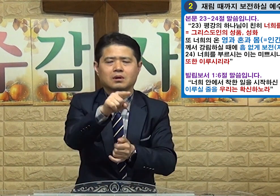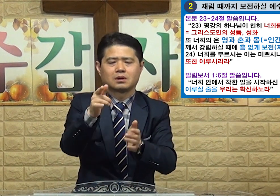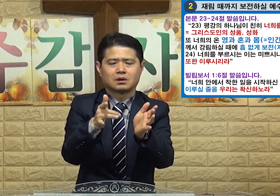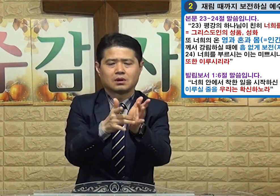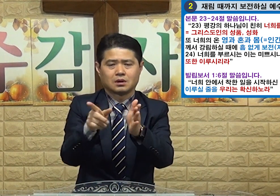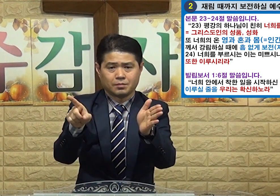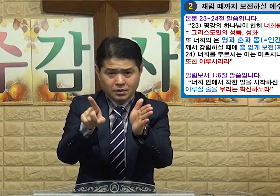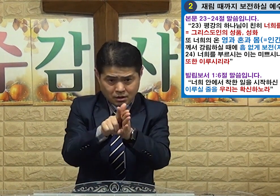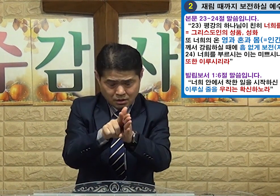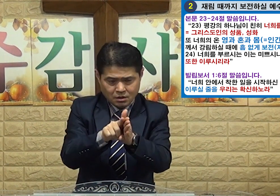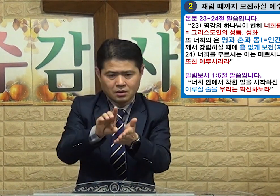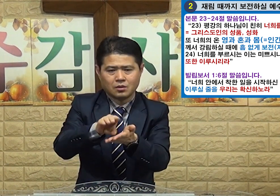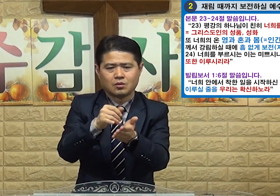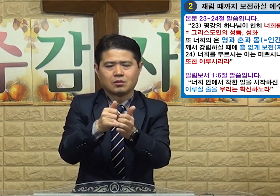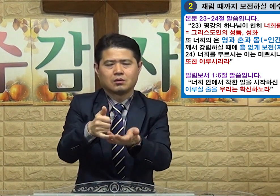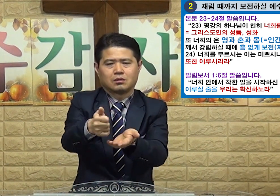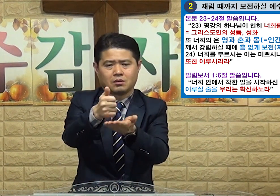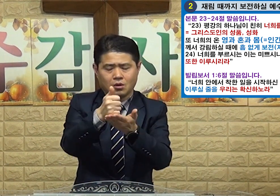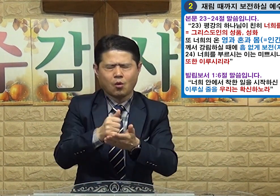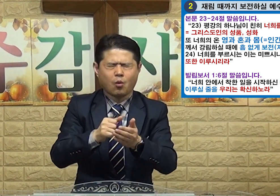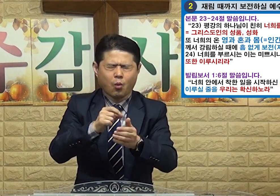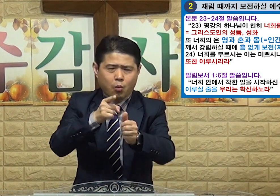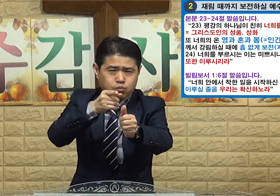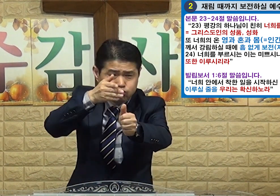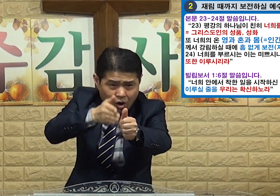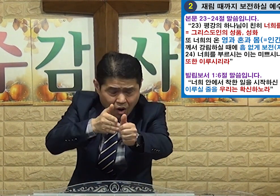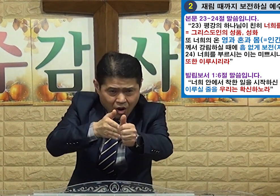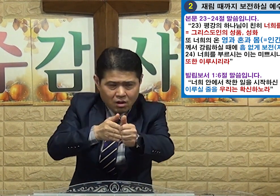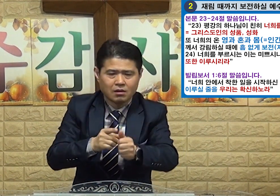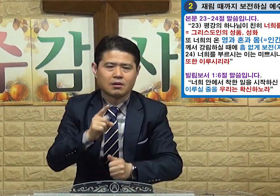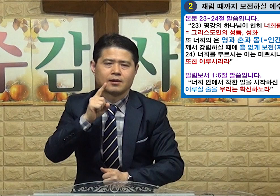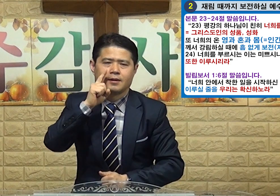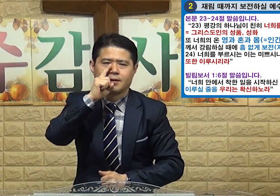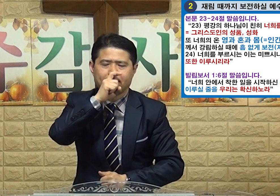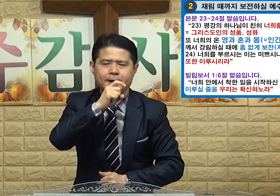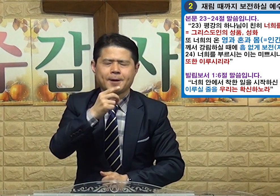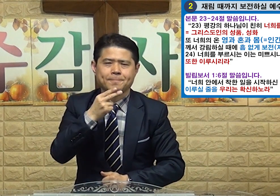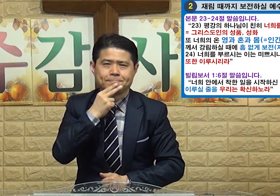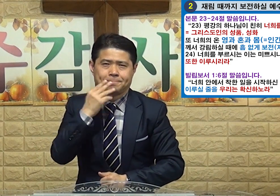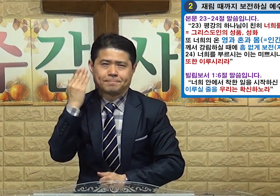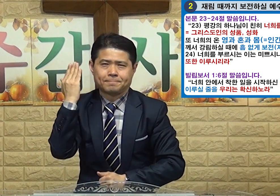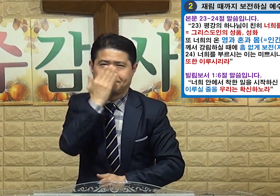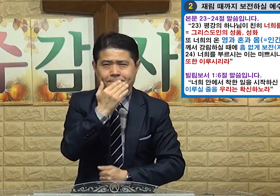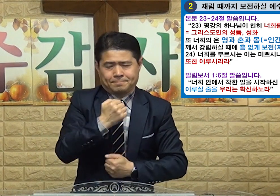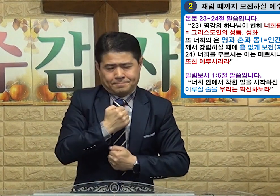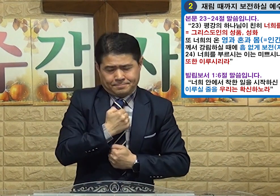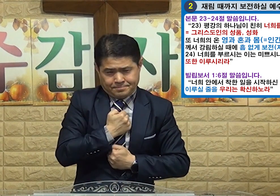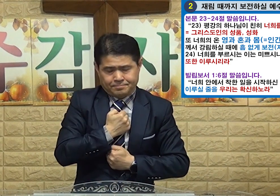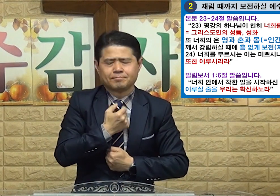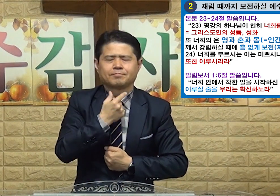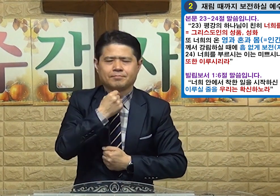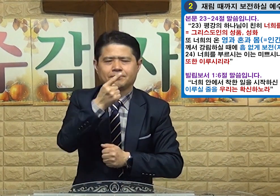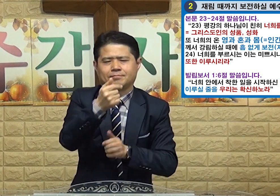살게 될 것입니다. 예수님을 믿는다면, 예수님이 우리 안에 있는다면 우리가